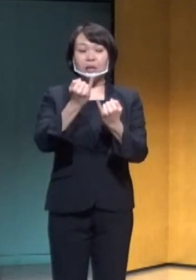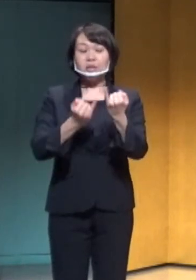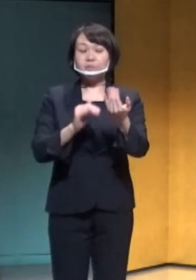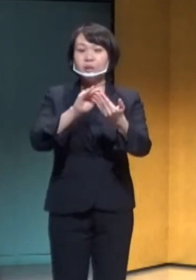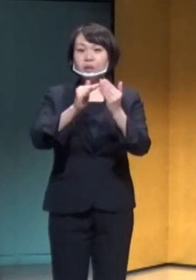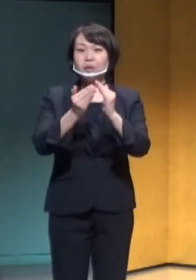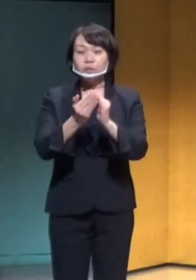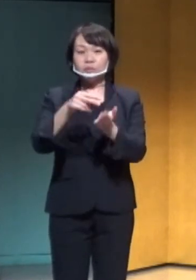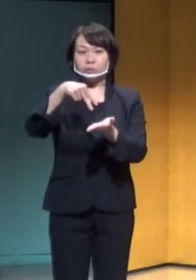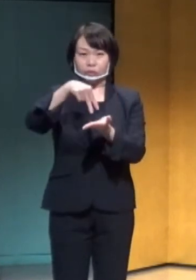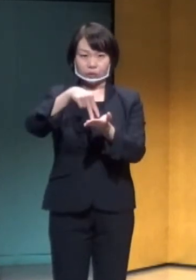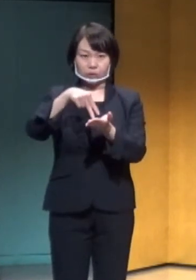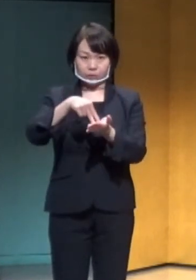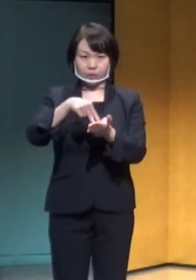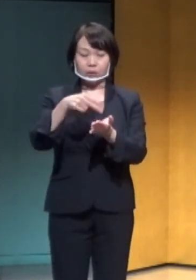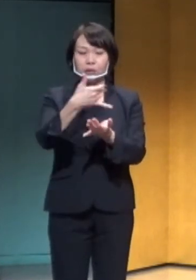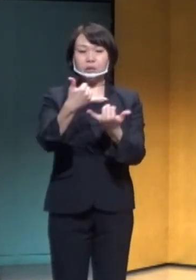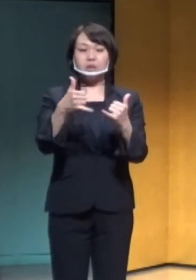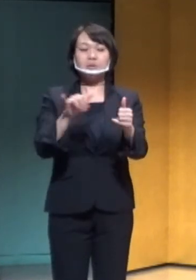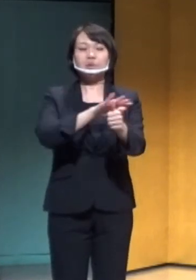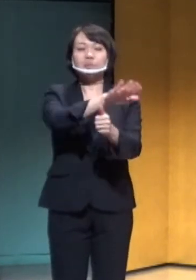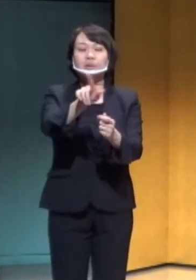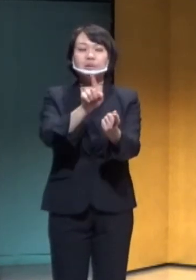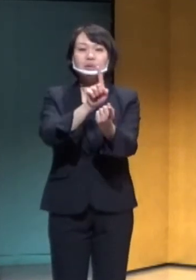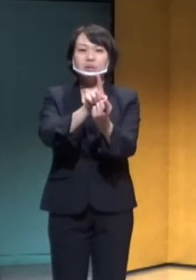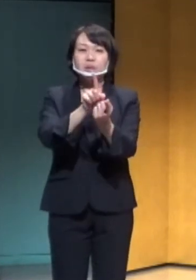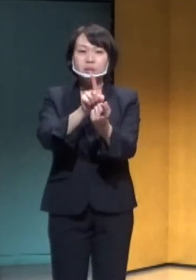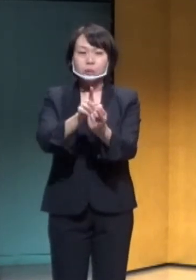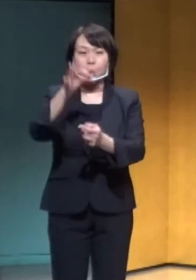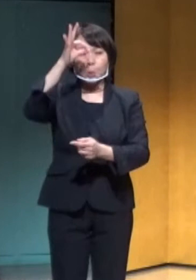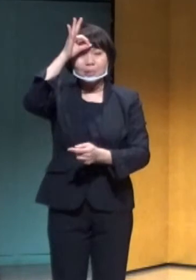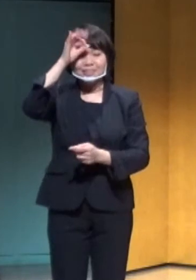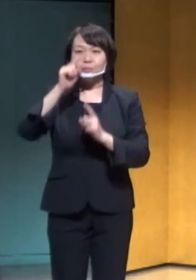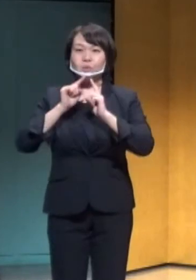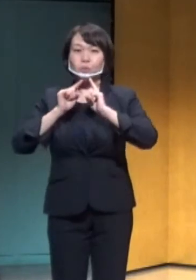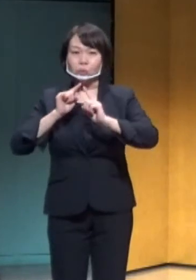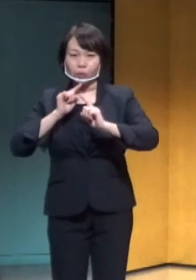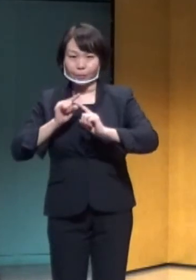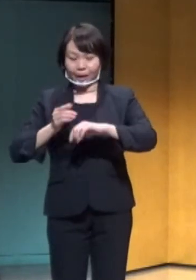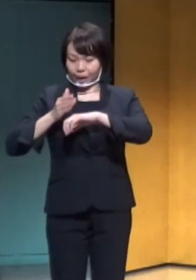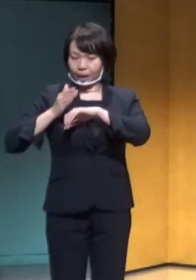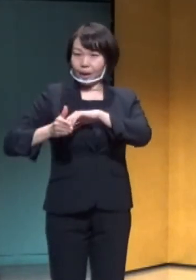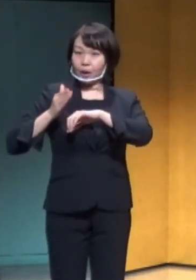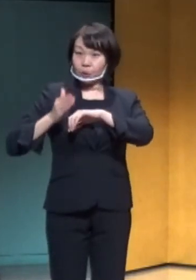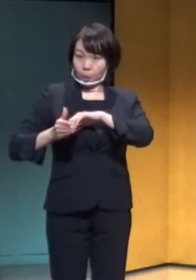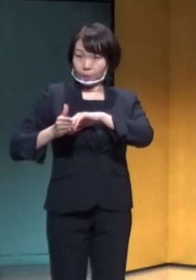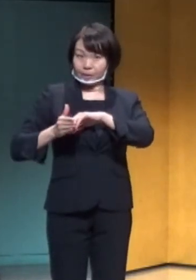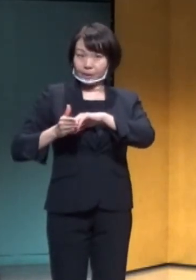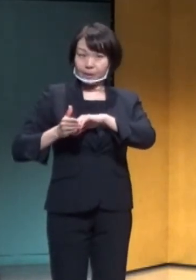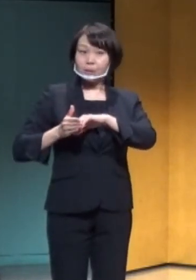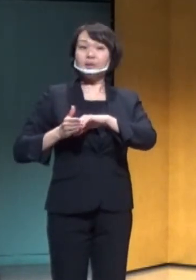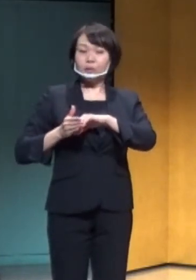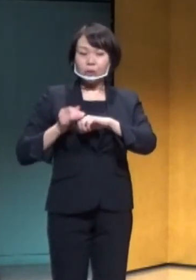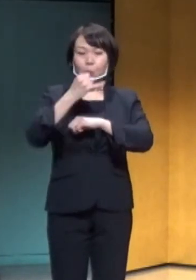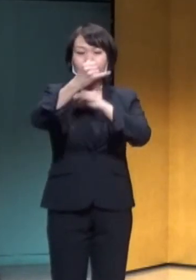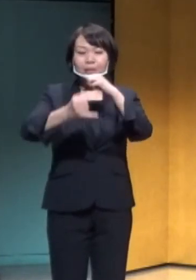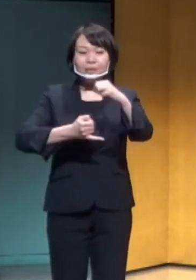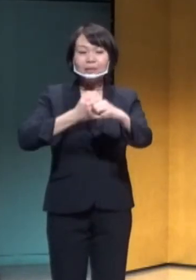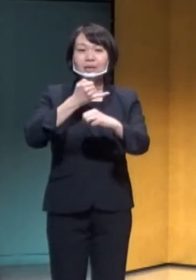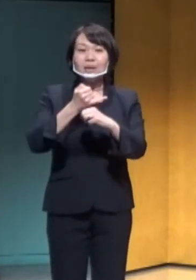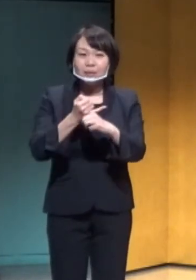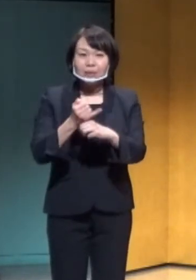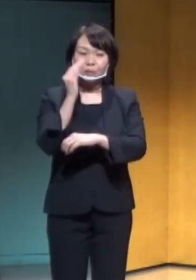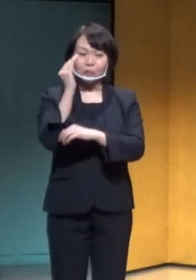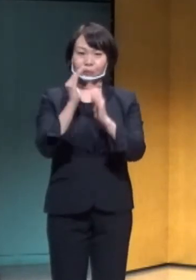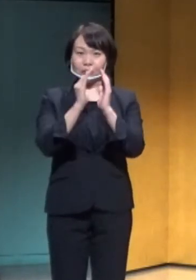まで市民の皆様を対象としたセルビア語やセルビア料理のオンライン講座の開催をはじめ、小学生